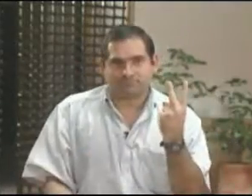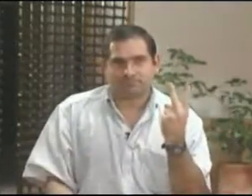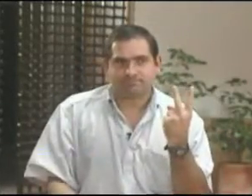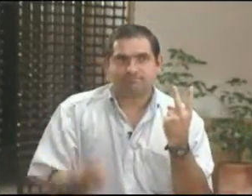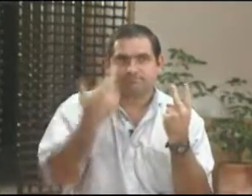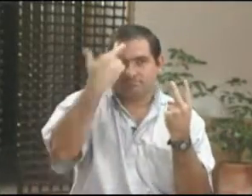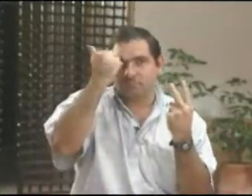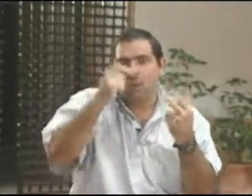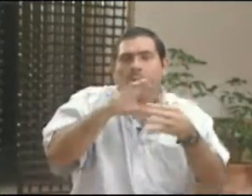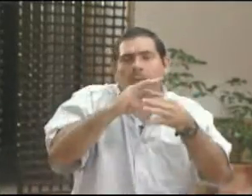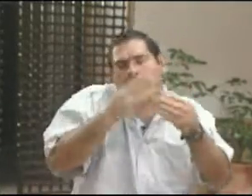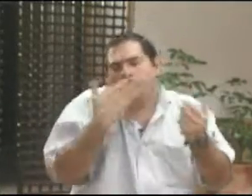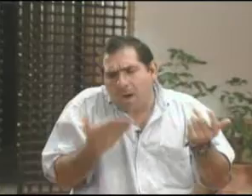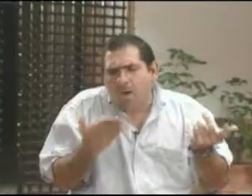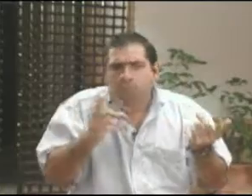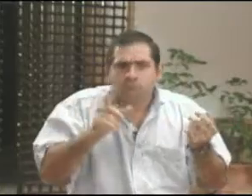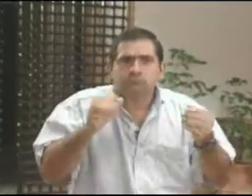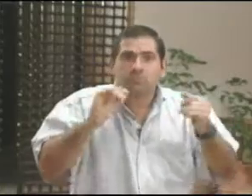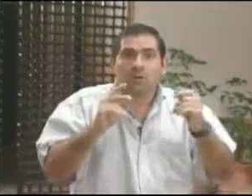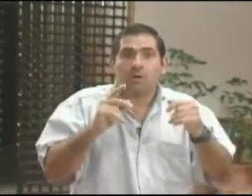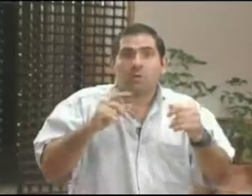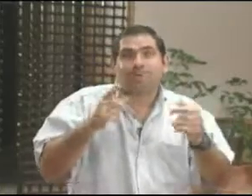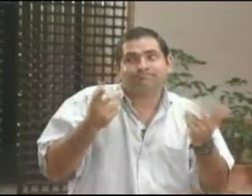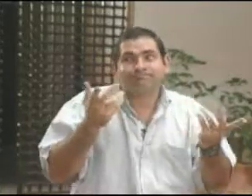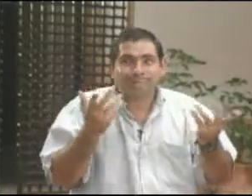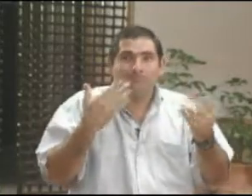tienen dudas de mi capacidad. Es normal.